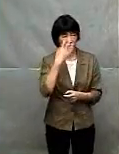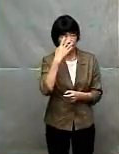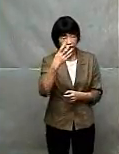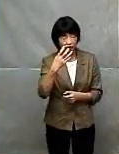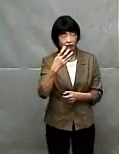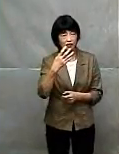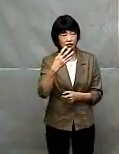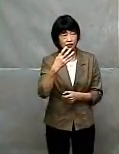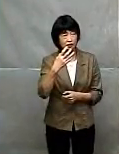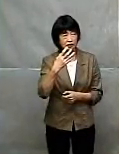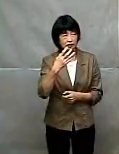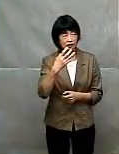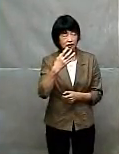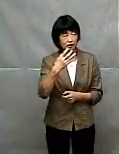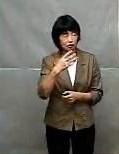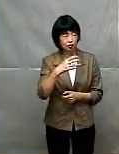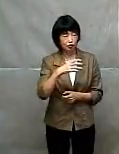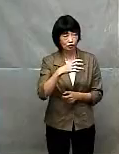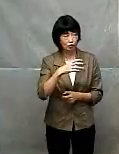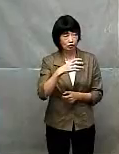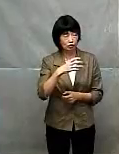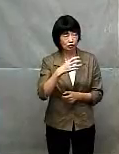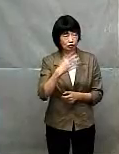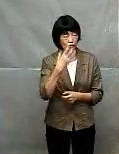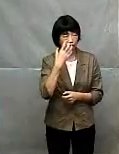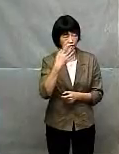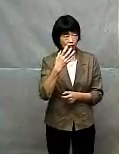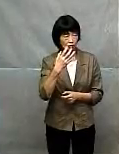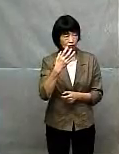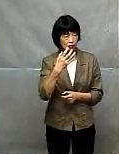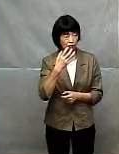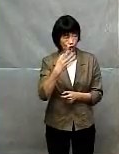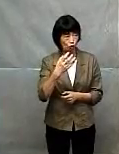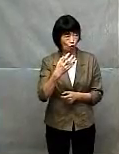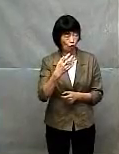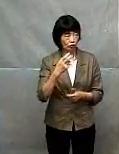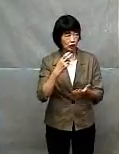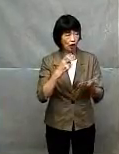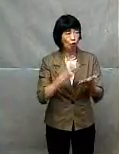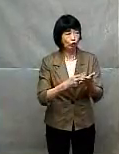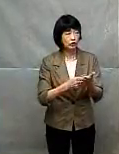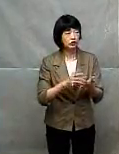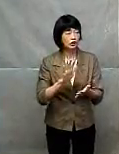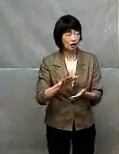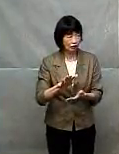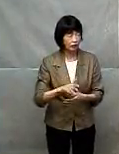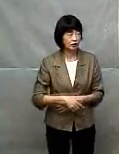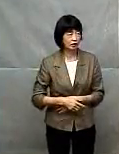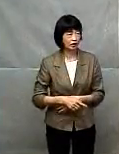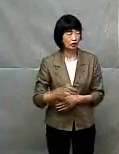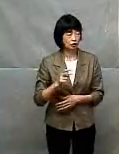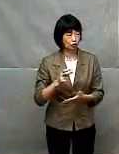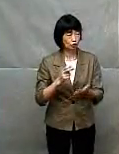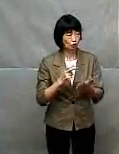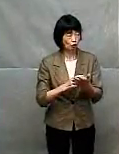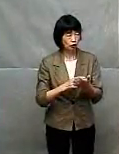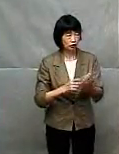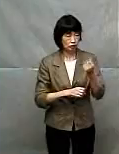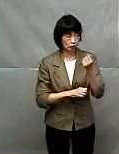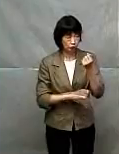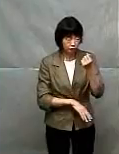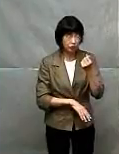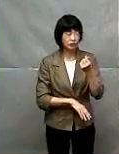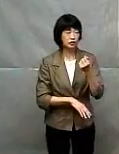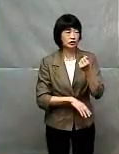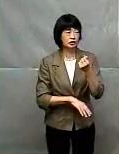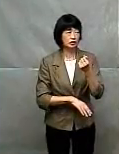して、全国新幹線整備法という法律がありまして、それに基づいて、基本計画が位置づけられているわ